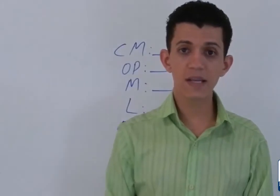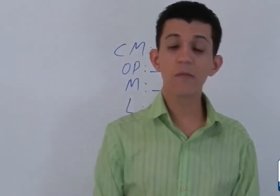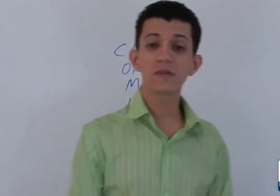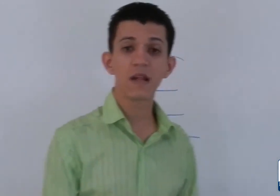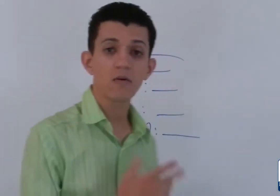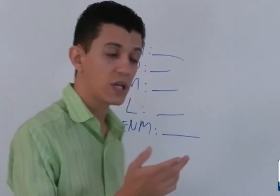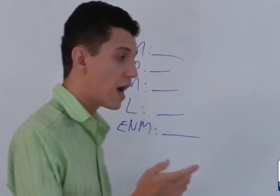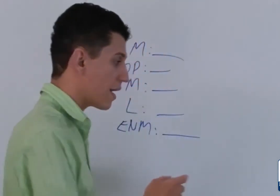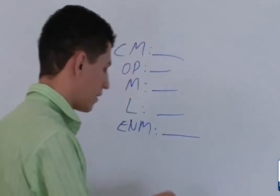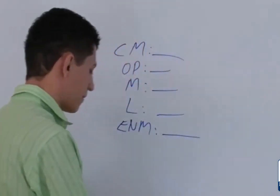exemplo, o sinal de aranha.